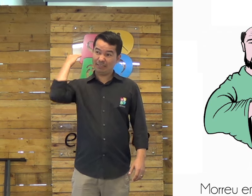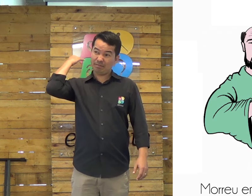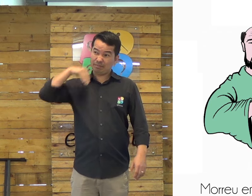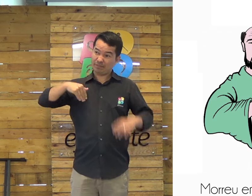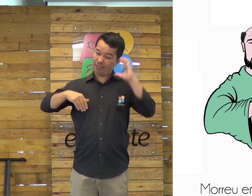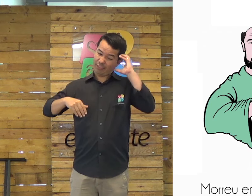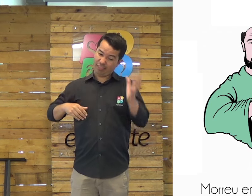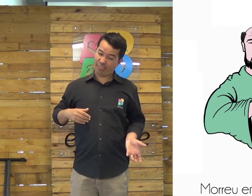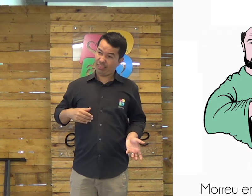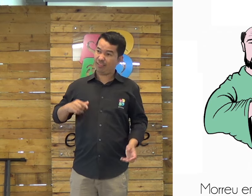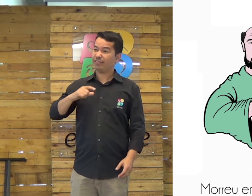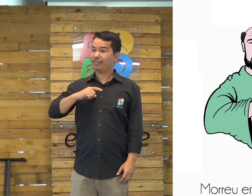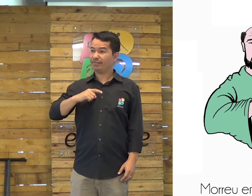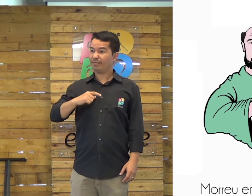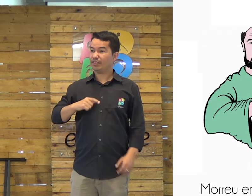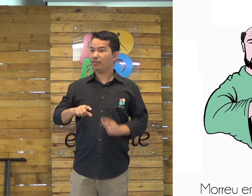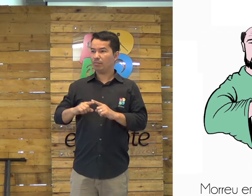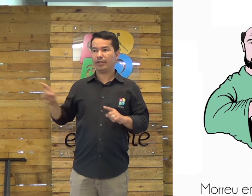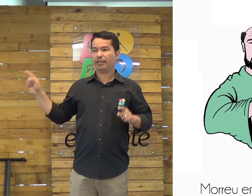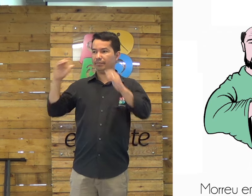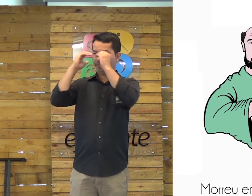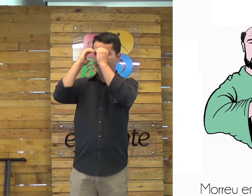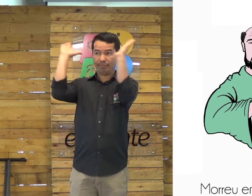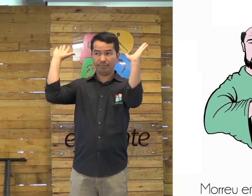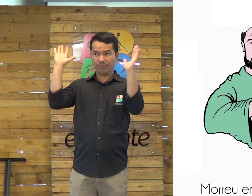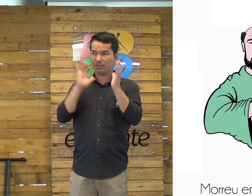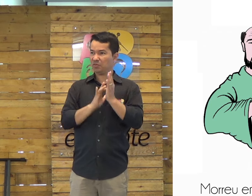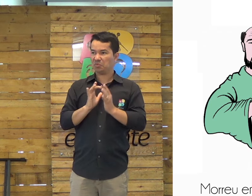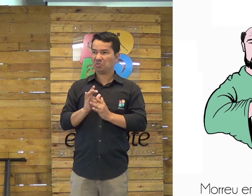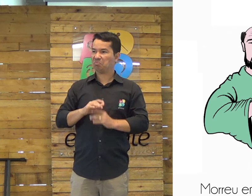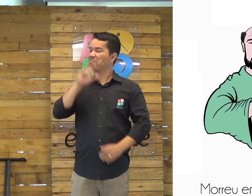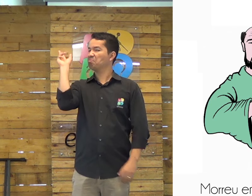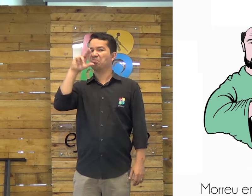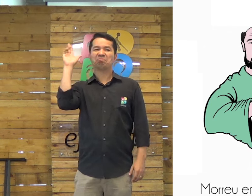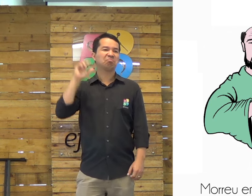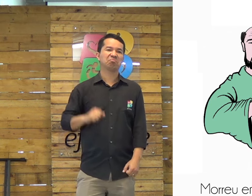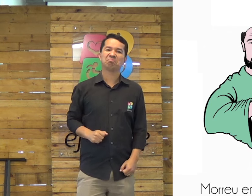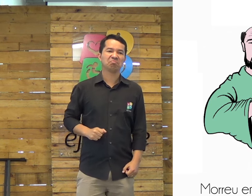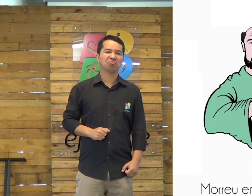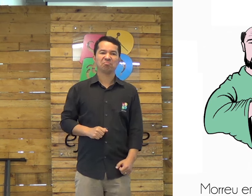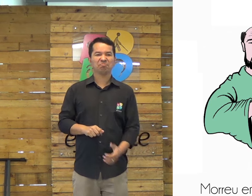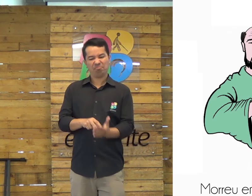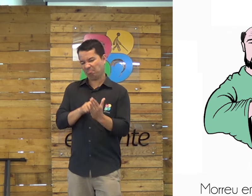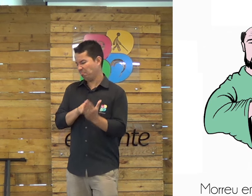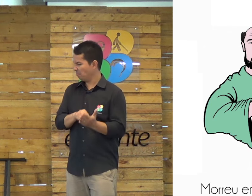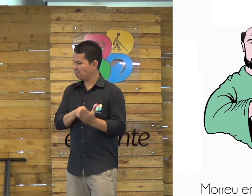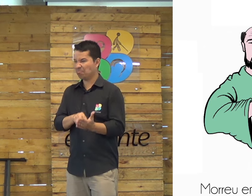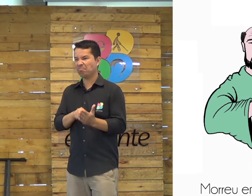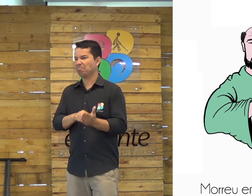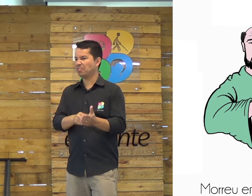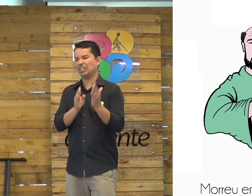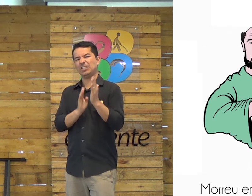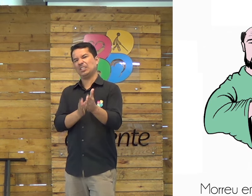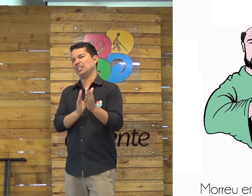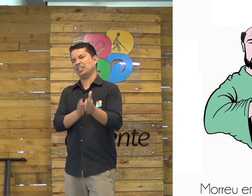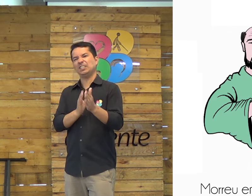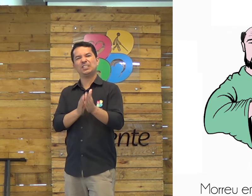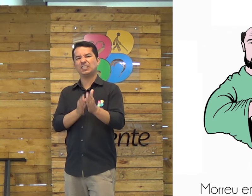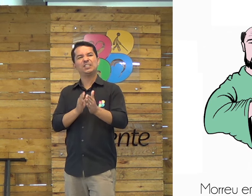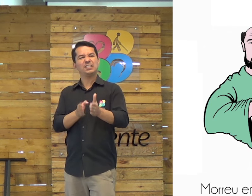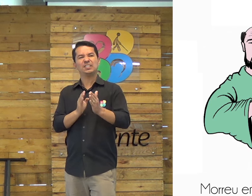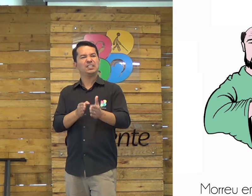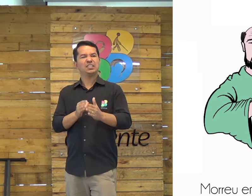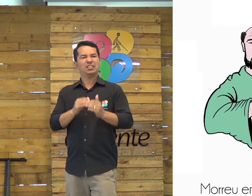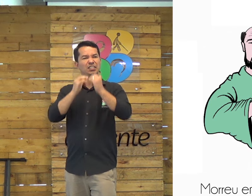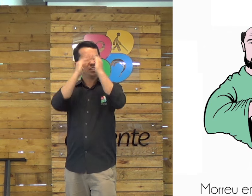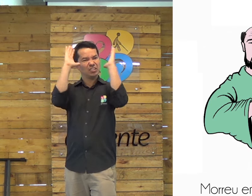Sabia disso? Morreu decapitado. Mas Paulo nunca desistiu de Jesus. Nunca. Sempre se